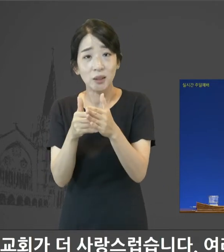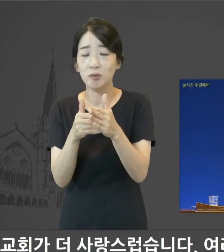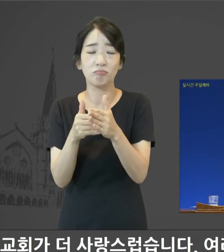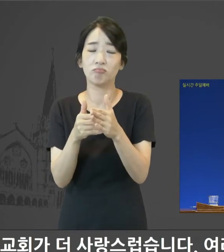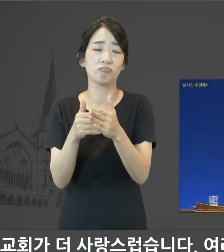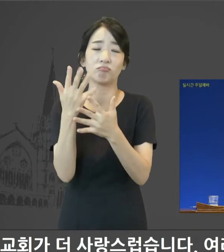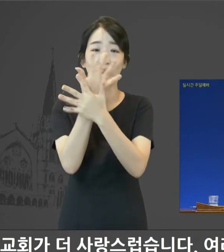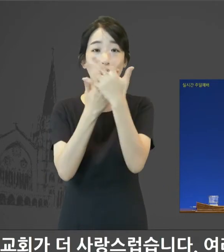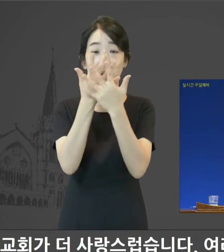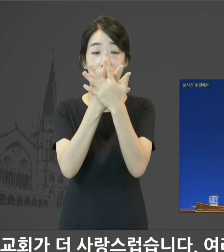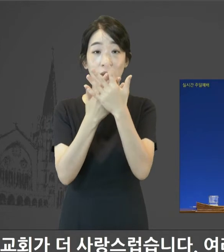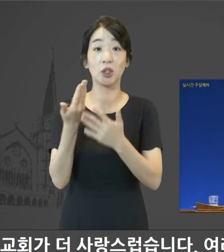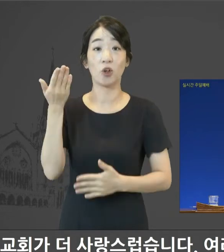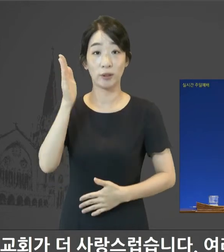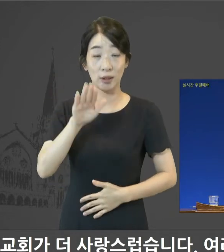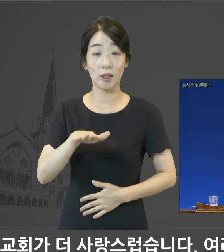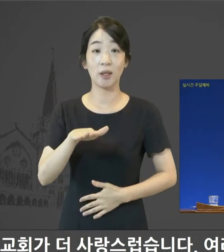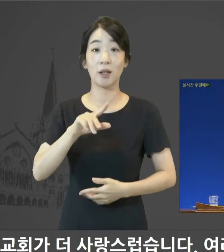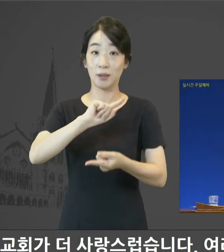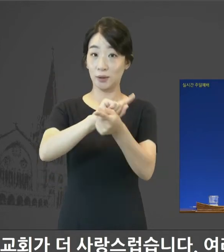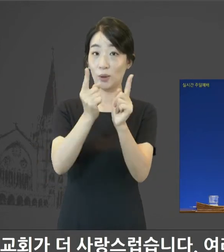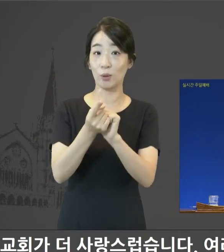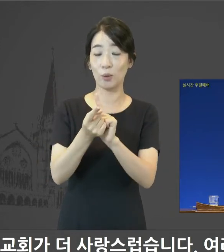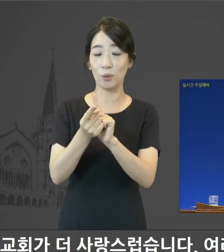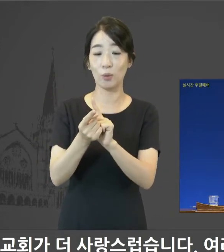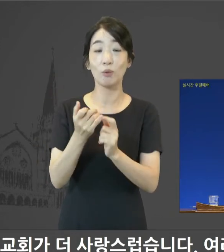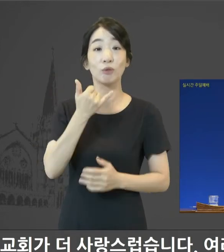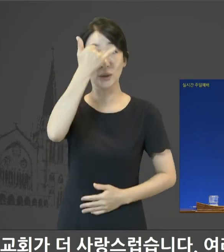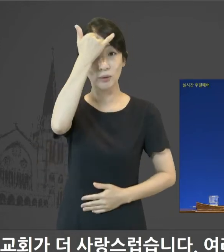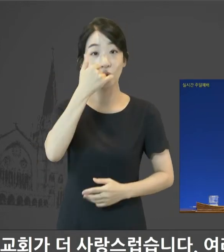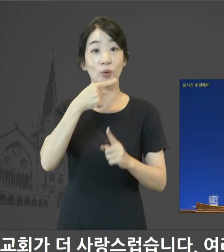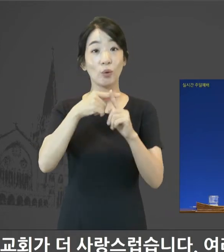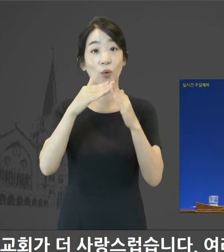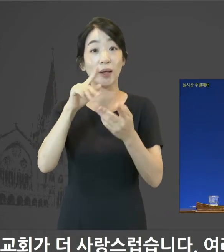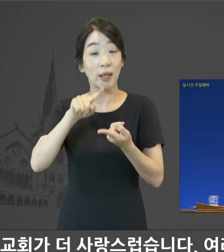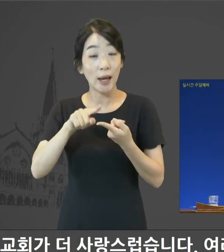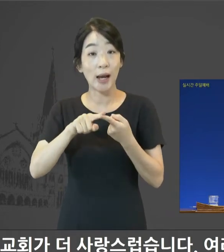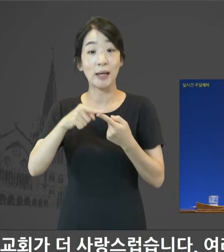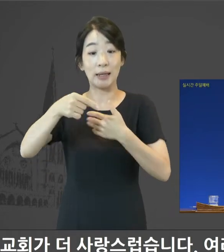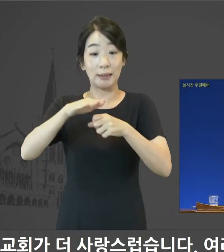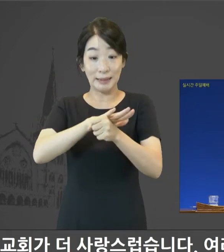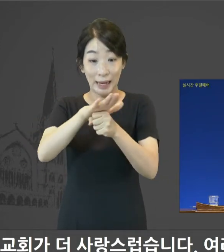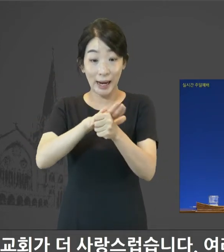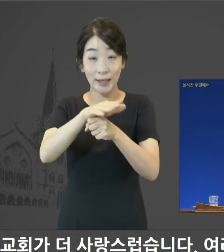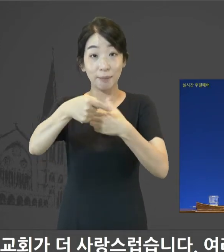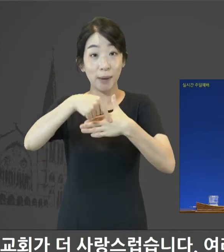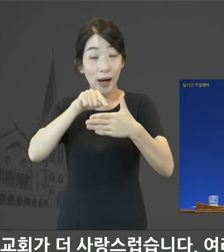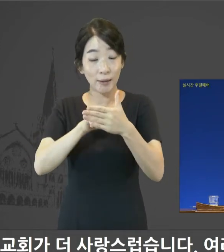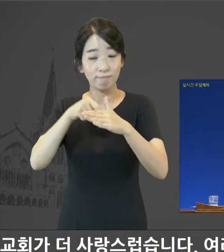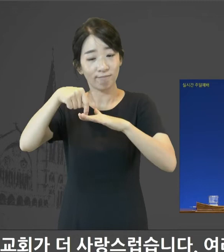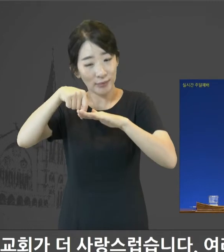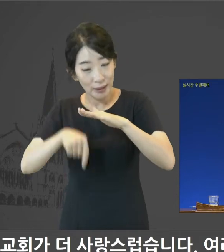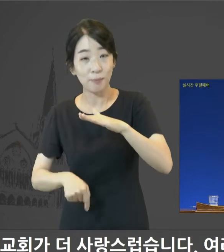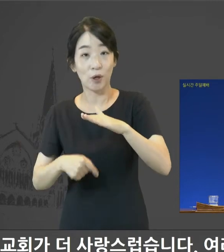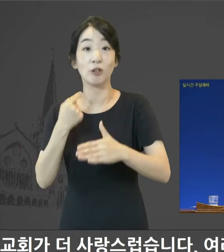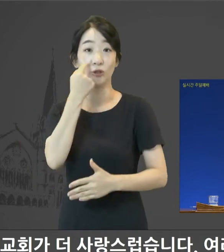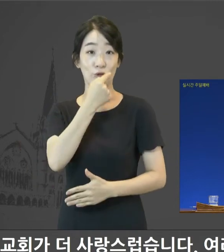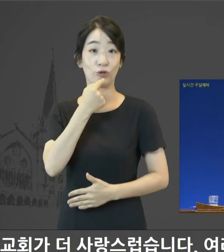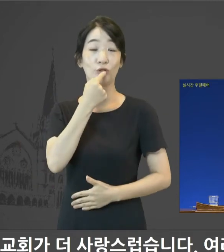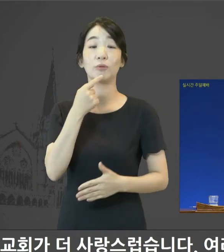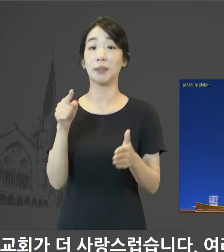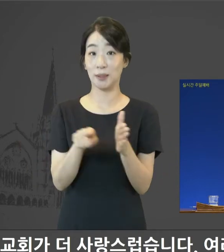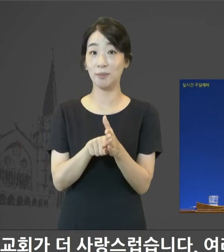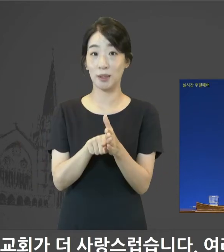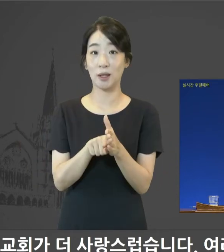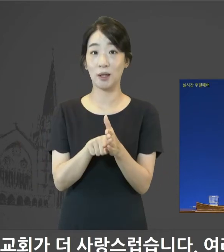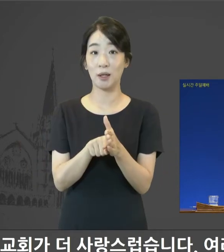사랑하는 마음이 더욱 깊어지신 줄 압니다. 그런데 정말 교회를 사랑하는 마음의 이 근거가